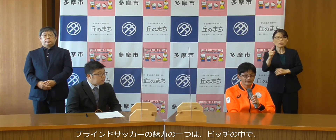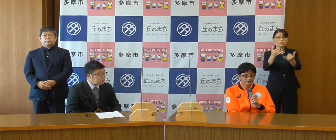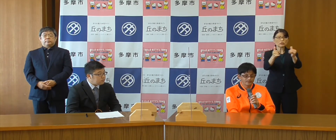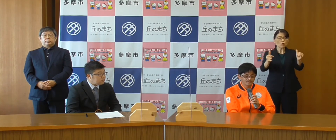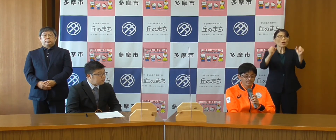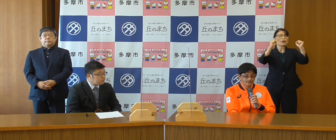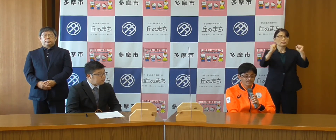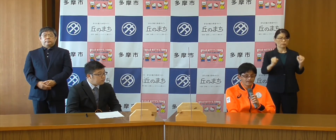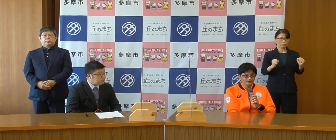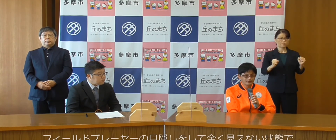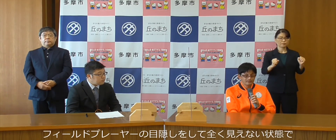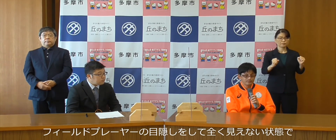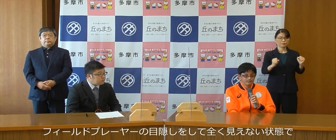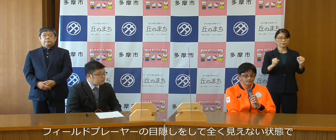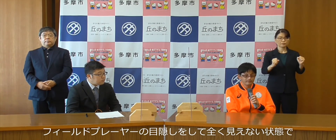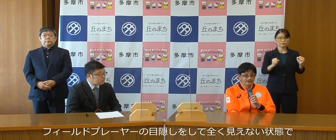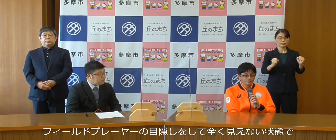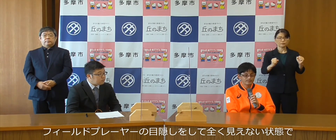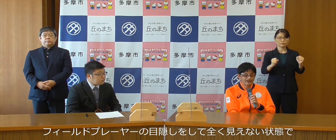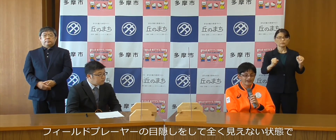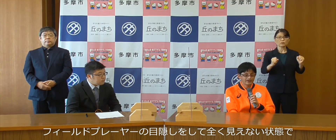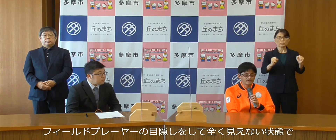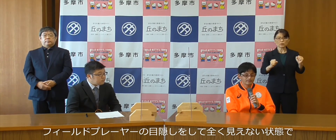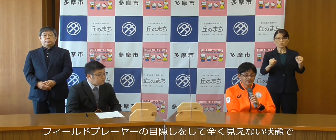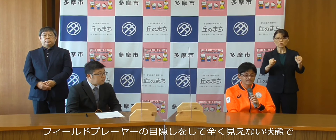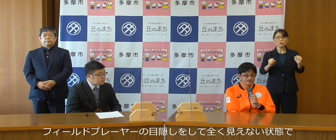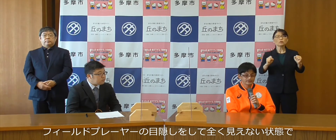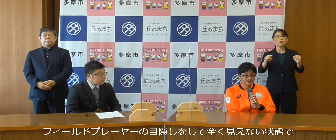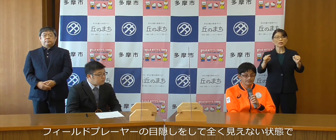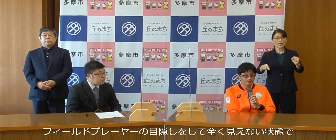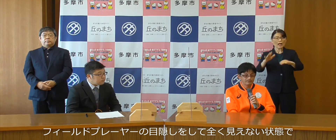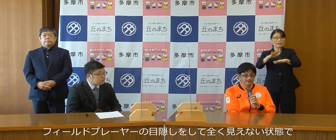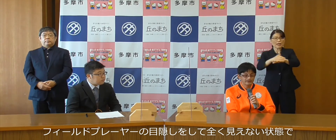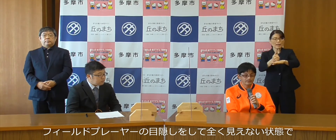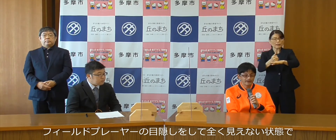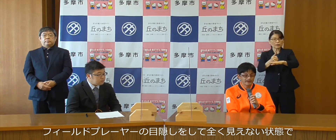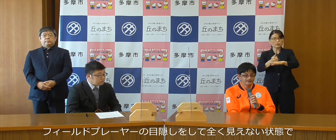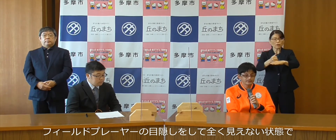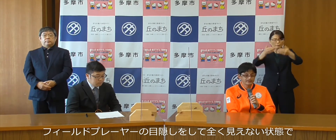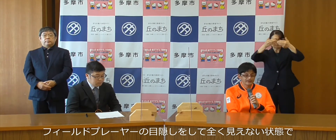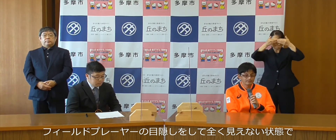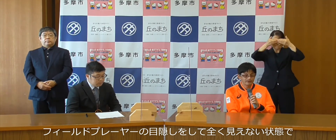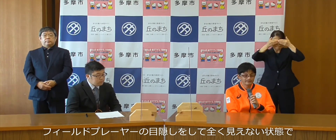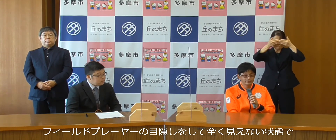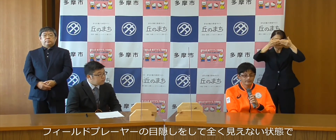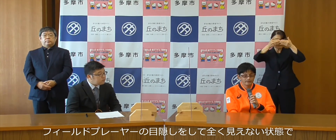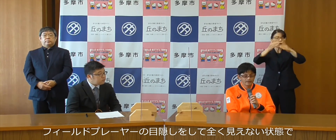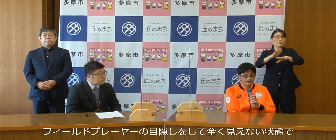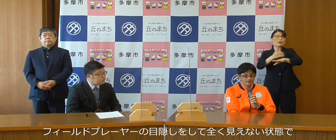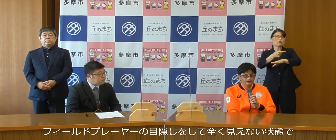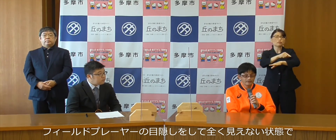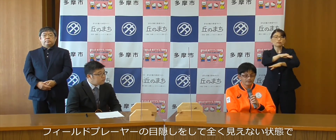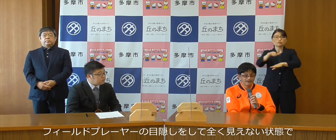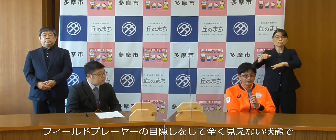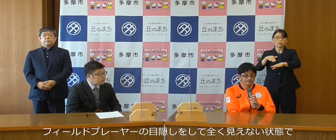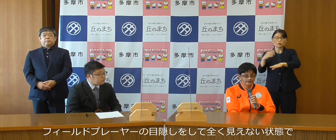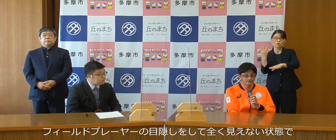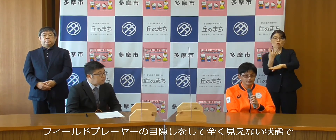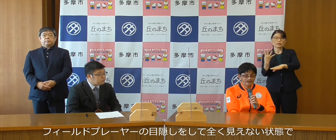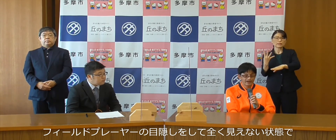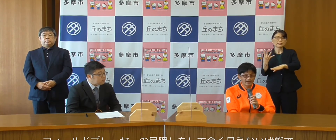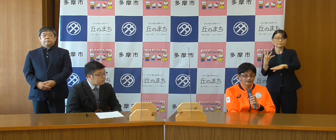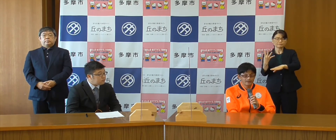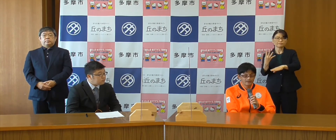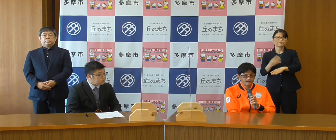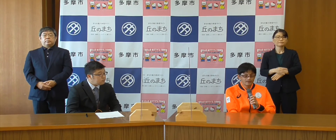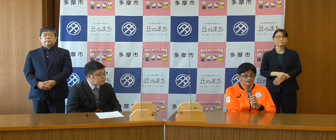存在と、フィールドプレーヤーの目隠しをして全く見えない状態でプレーする4名のフィール